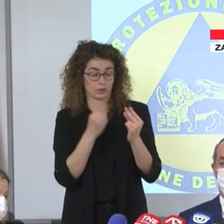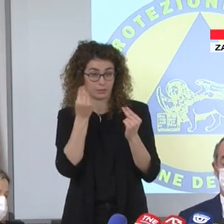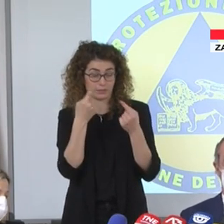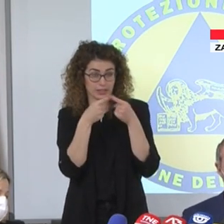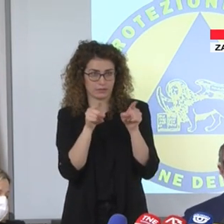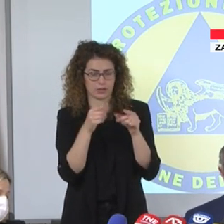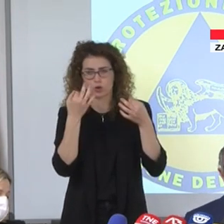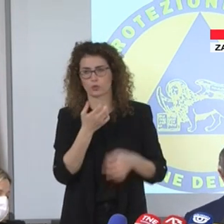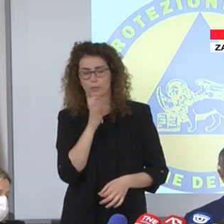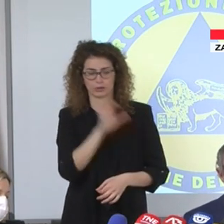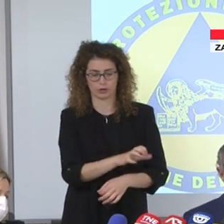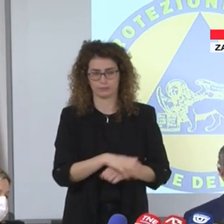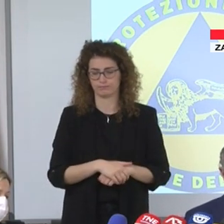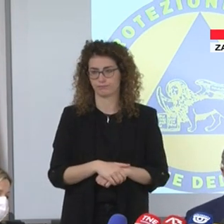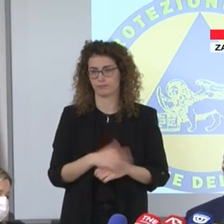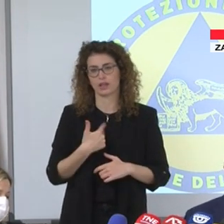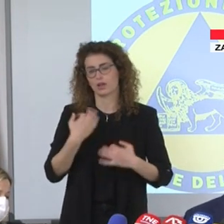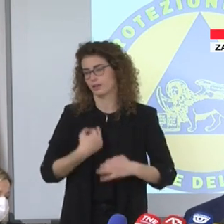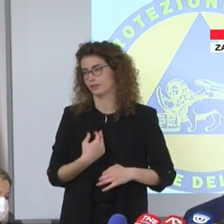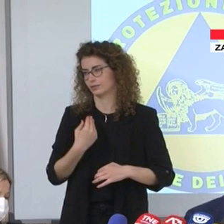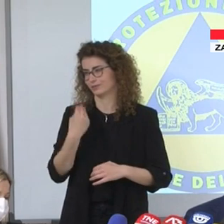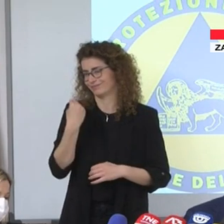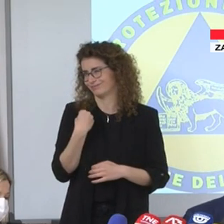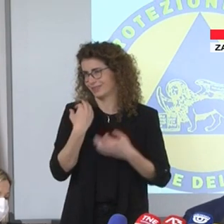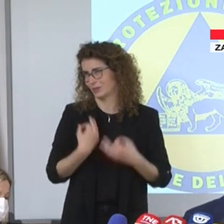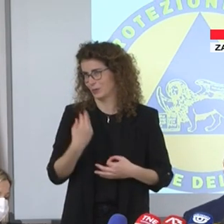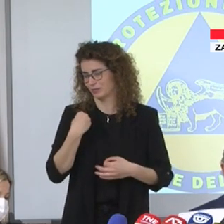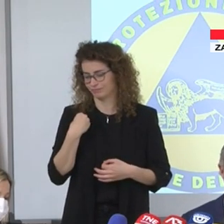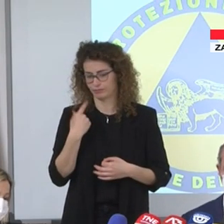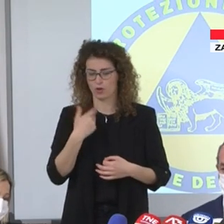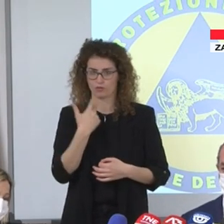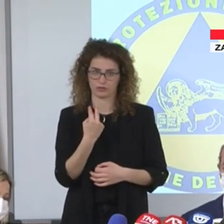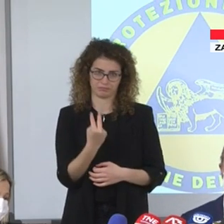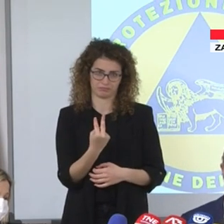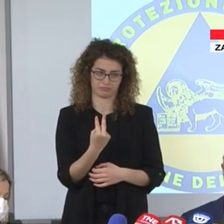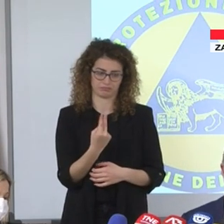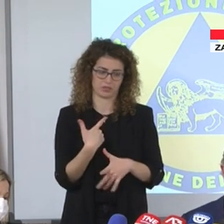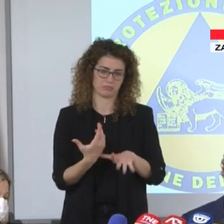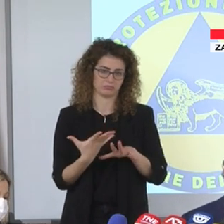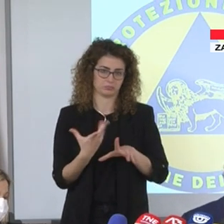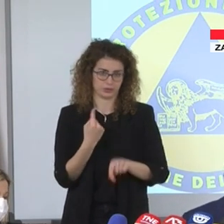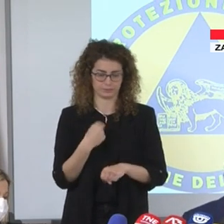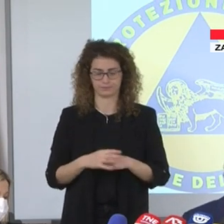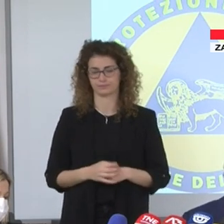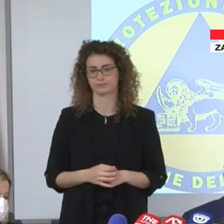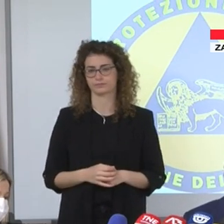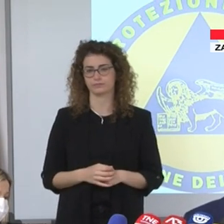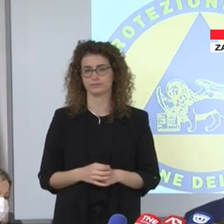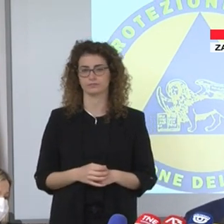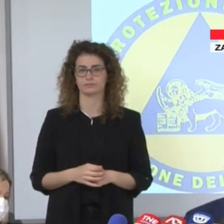guardate, io fra l'altro immaginavo che prima o poi me lo chiedeste, allora vorrei dire due robe e a sto punto ne approfitto.